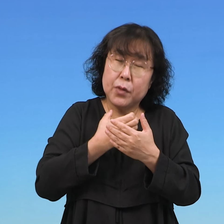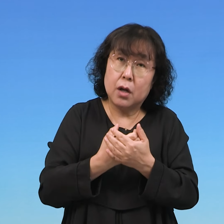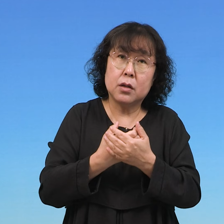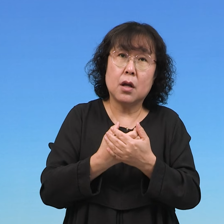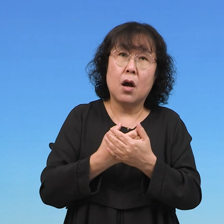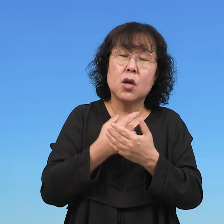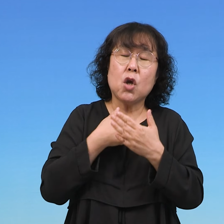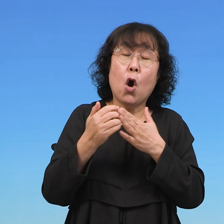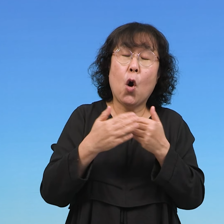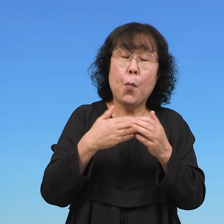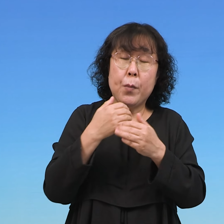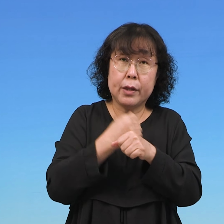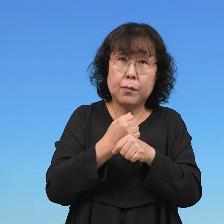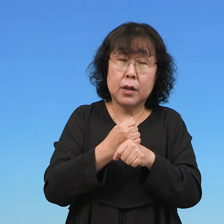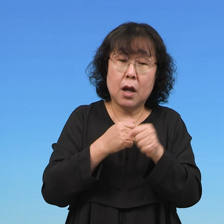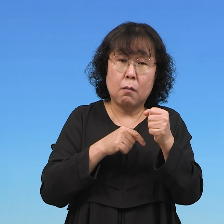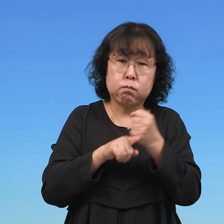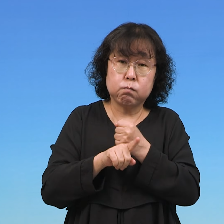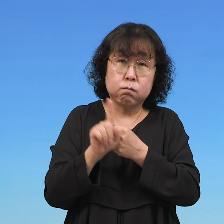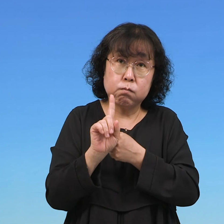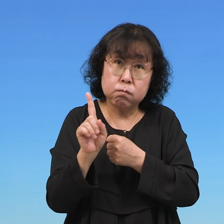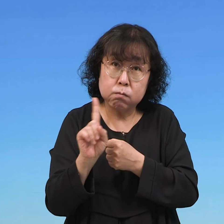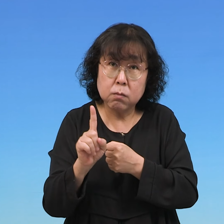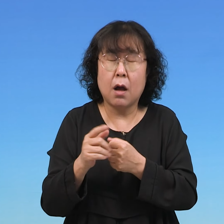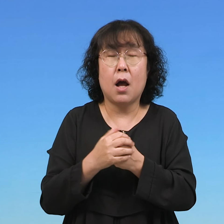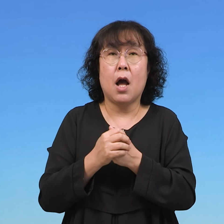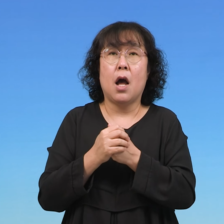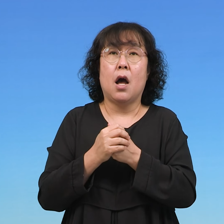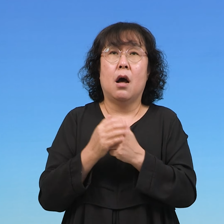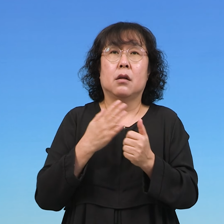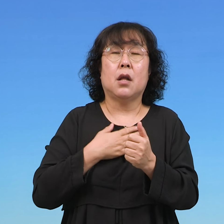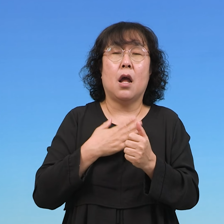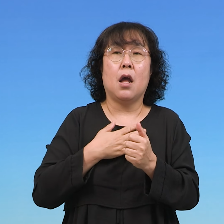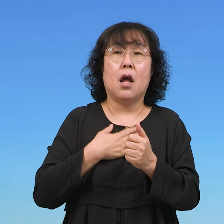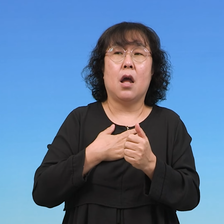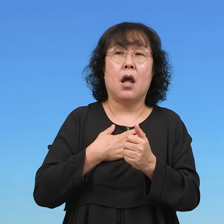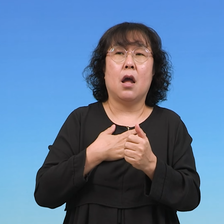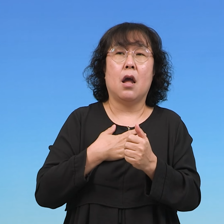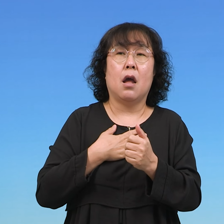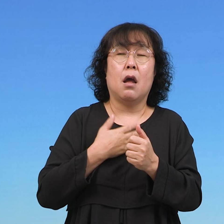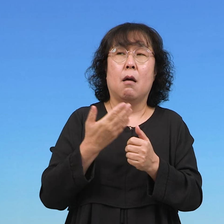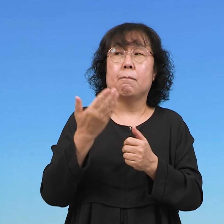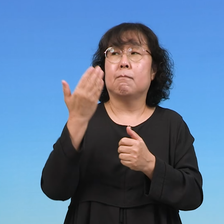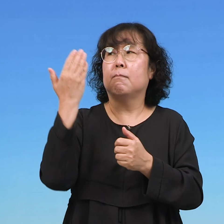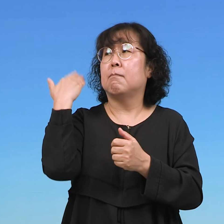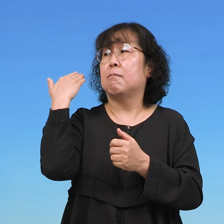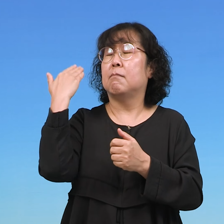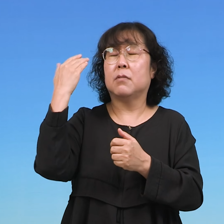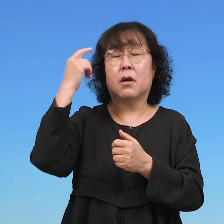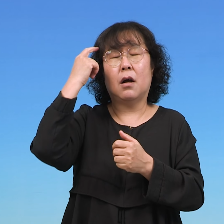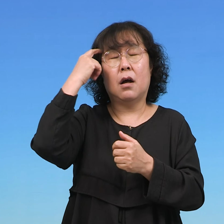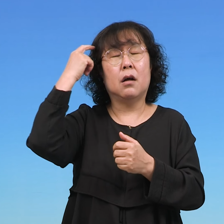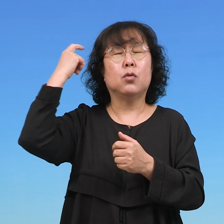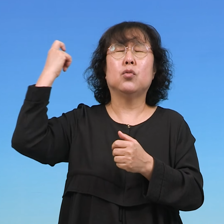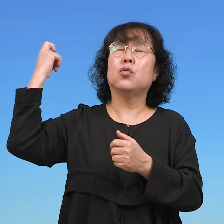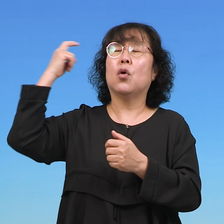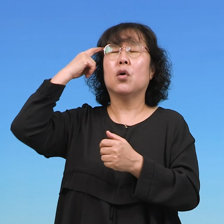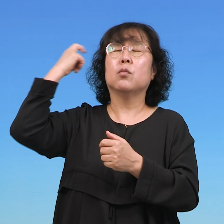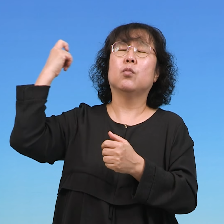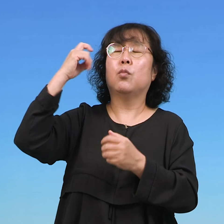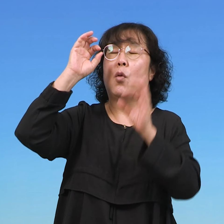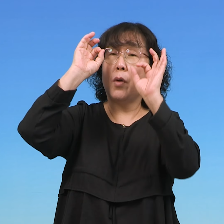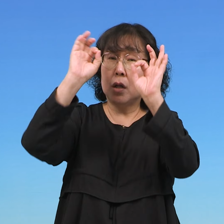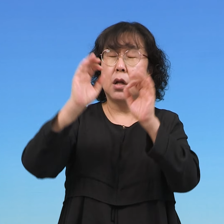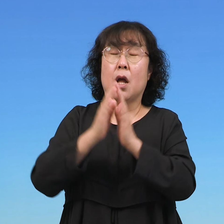이렇게 경험했는데요. 왜 그런가 하니까 저의 지난 시간을 돌아보면은 제 인생 자체가요, 자격